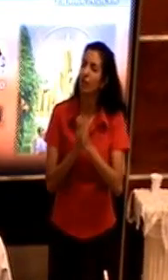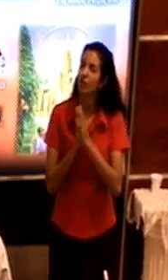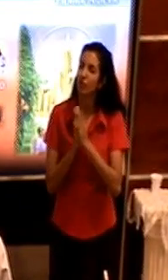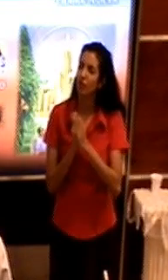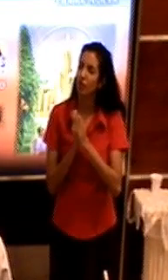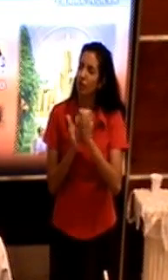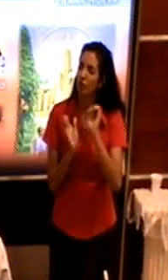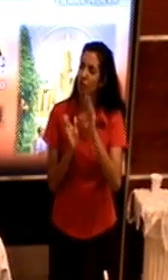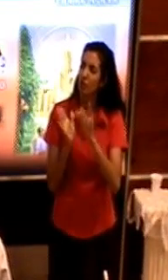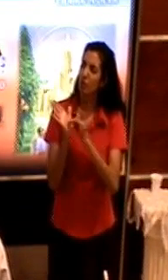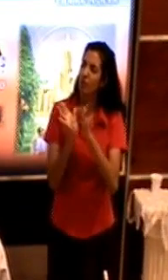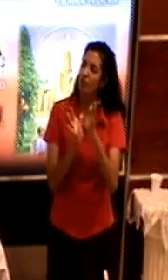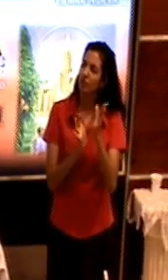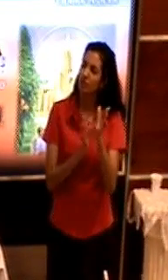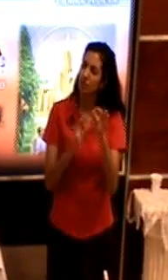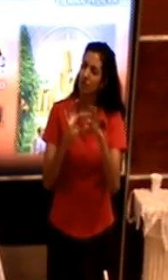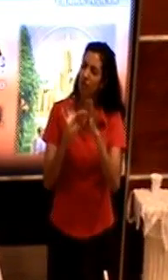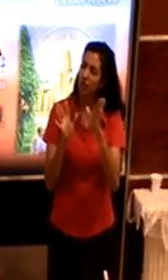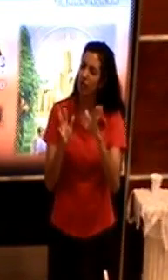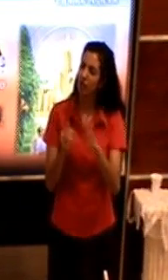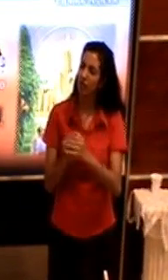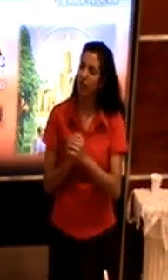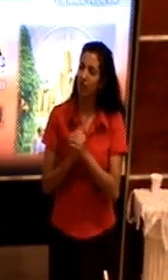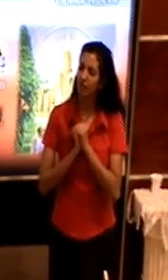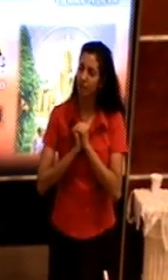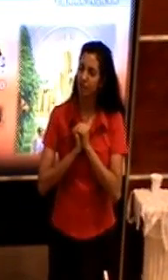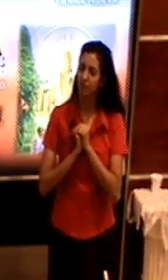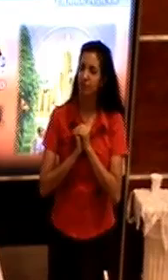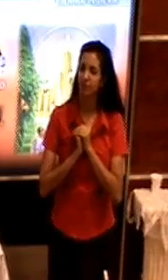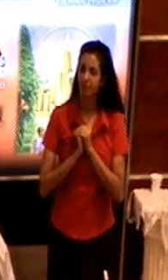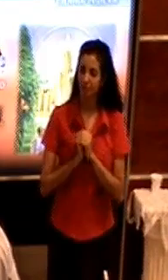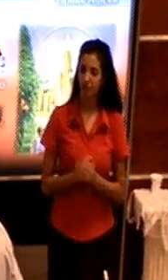nombre de Cristo, nuestro amado Salvador. Amén.